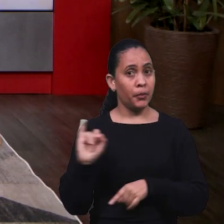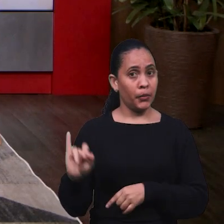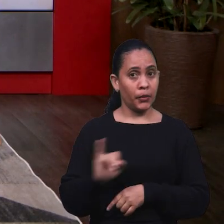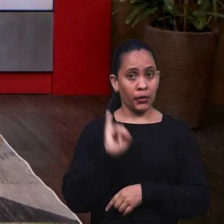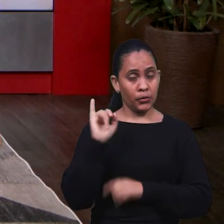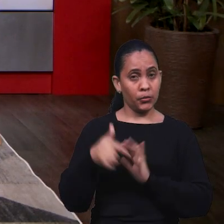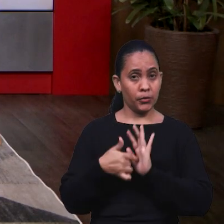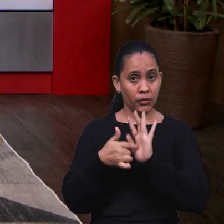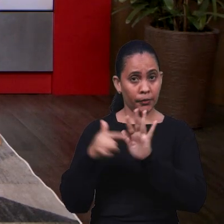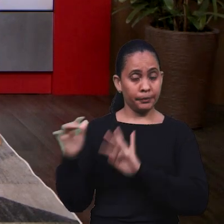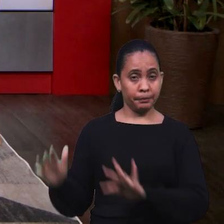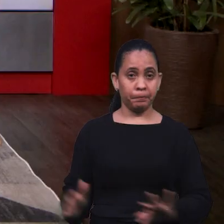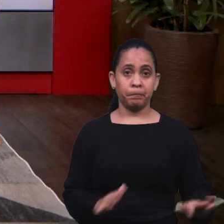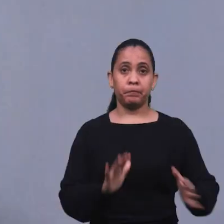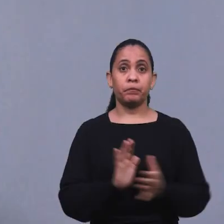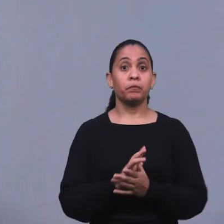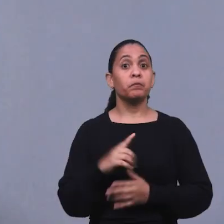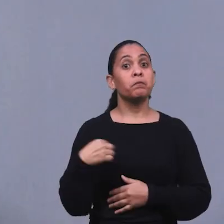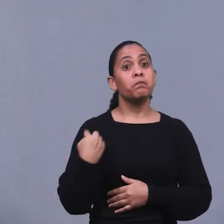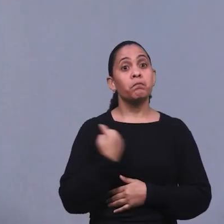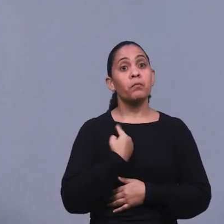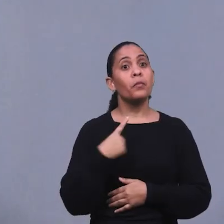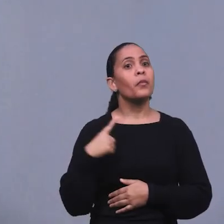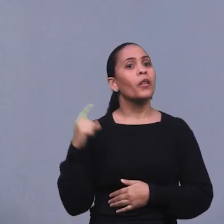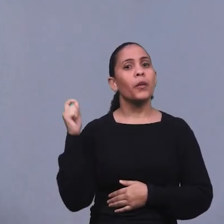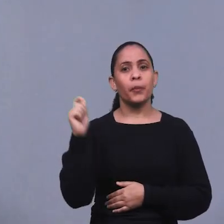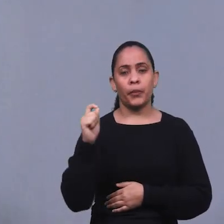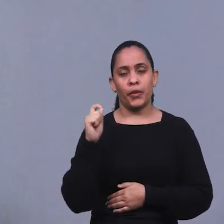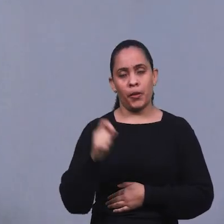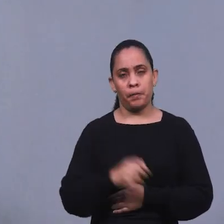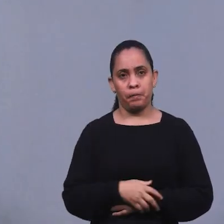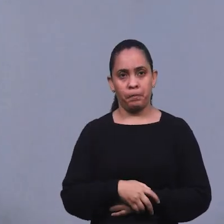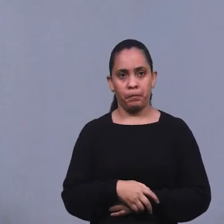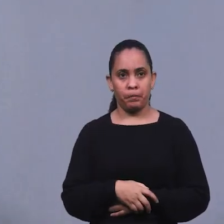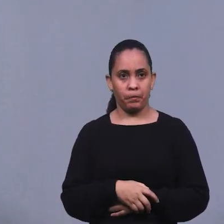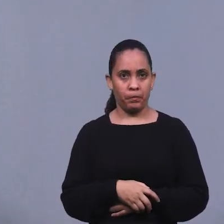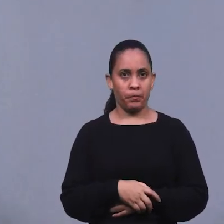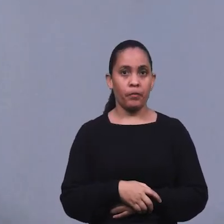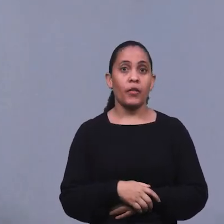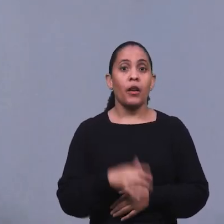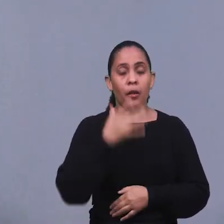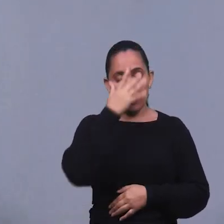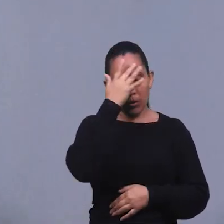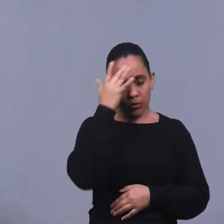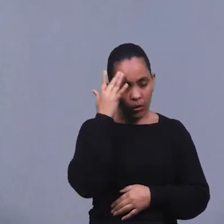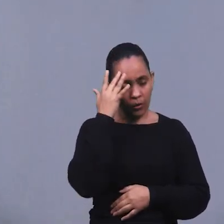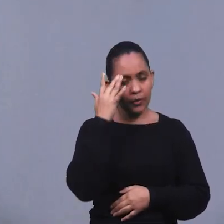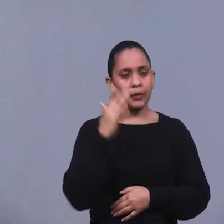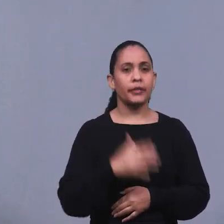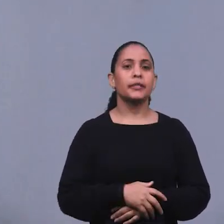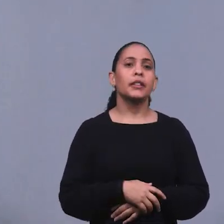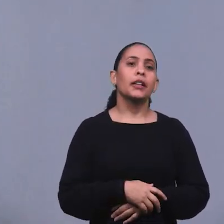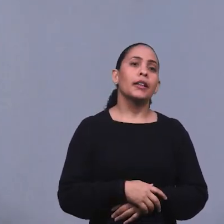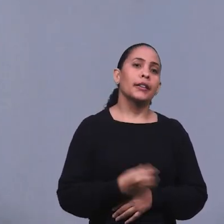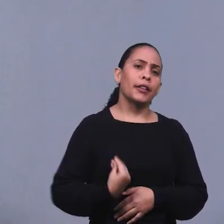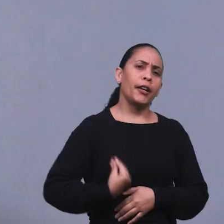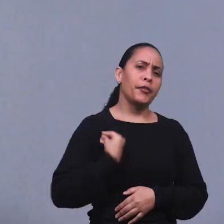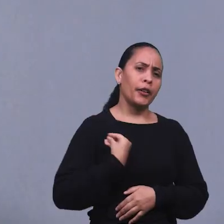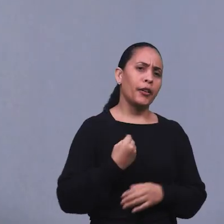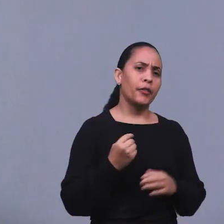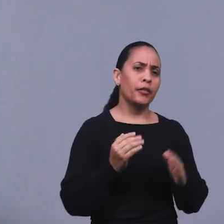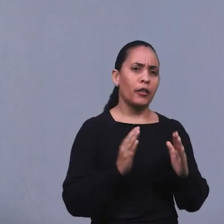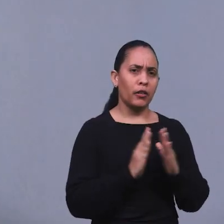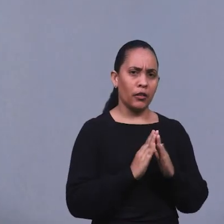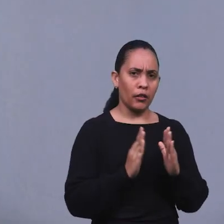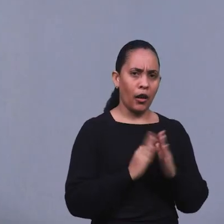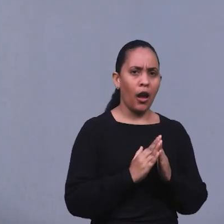eles? Bom, a gente tem, a questão da dona de casa, às vezes surda dona de casa, que também